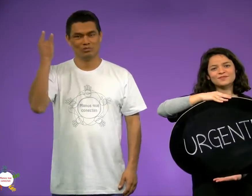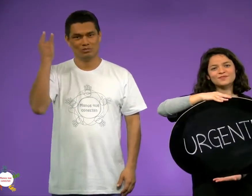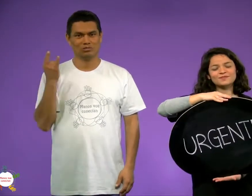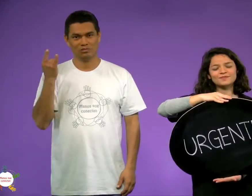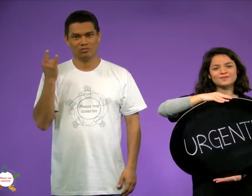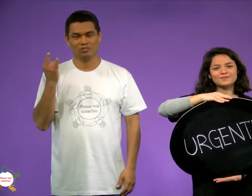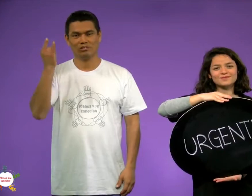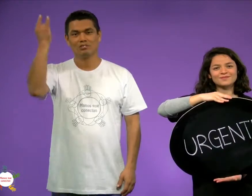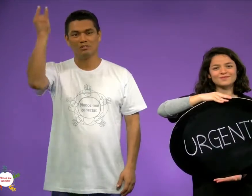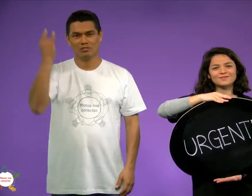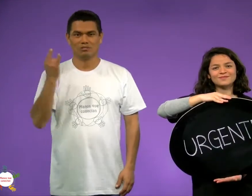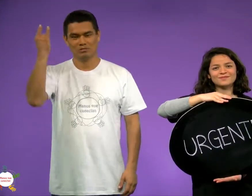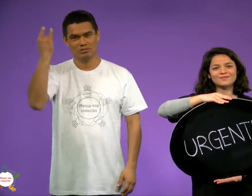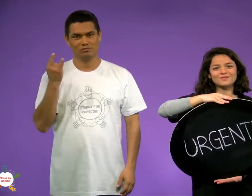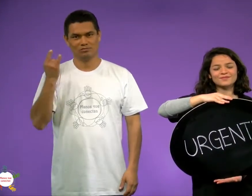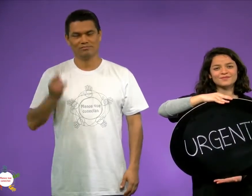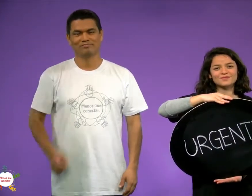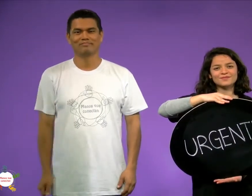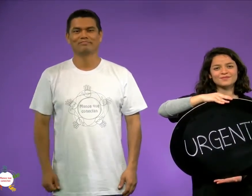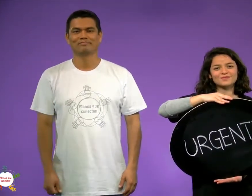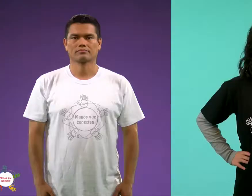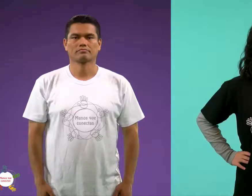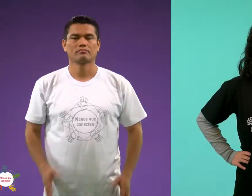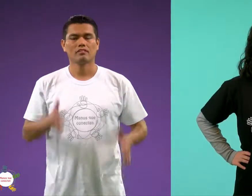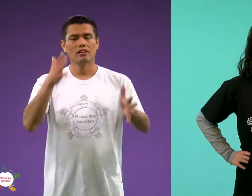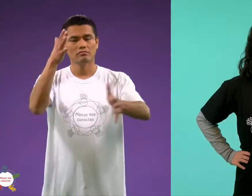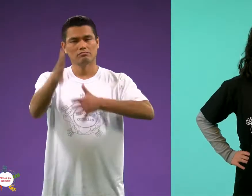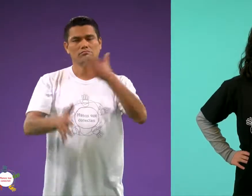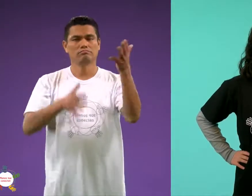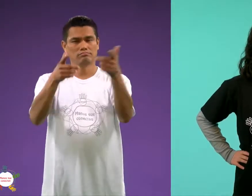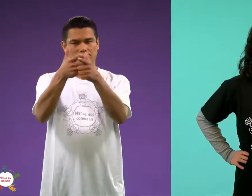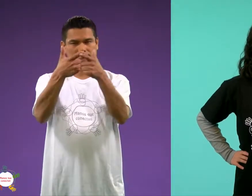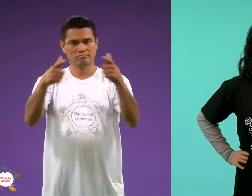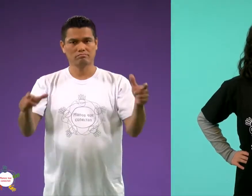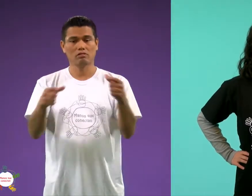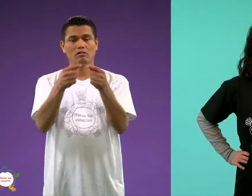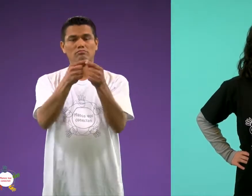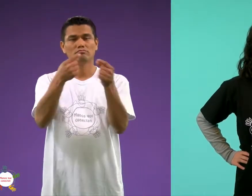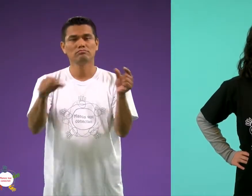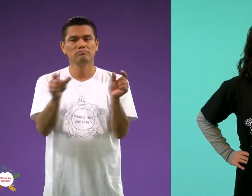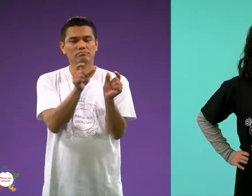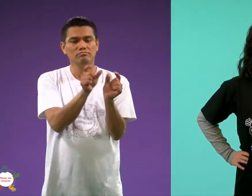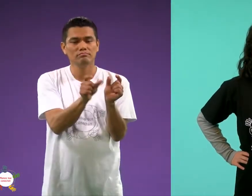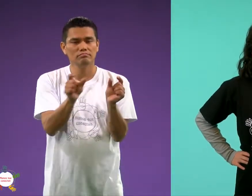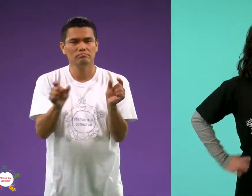Urgente. Urgente. Las lenguas de señas no tienen gramática.